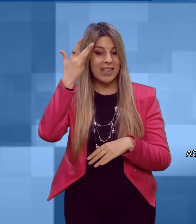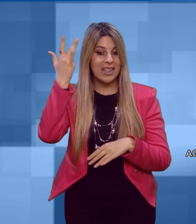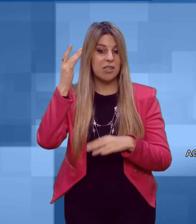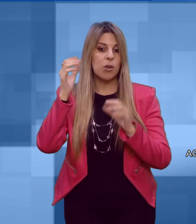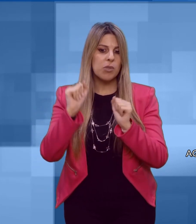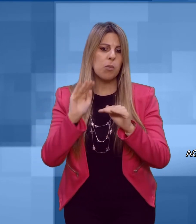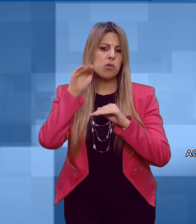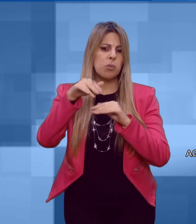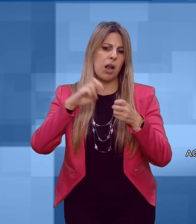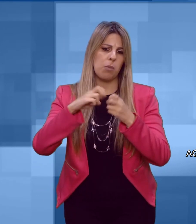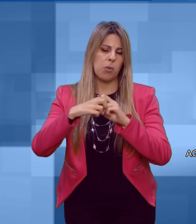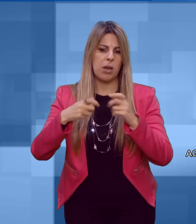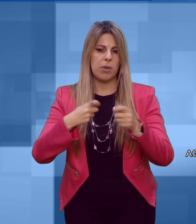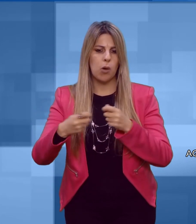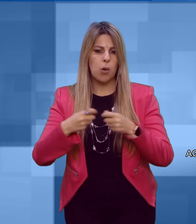il sindaco Andrea Avis.